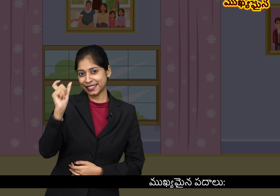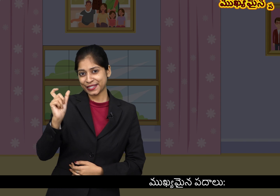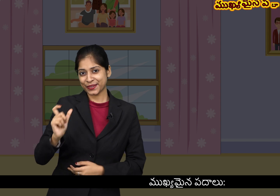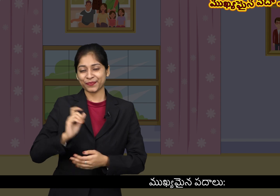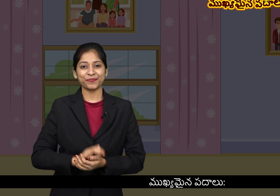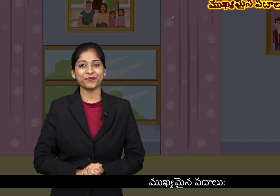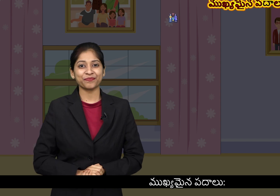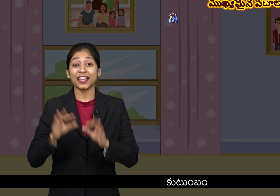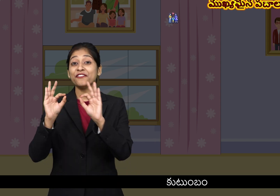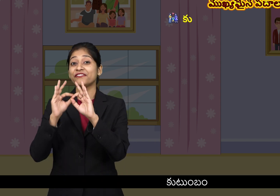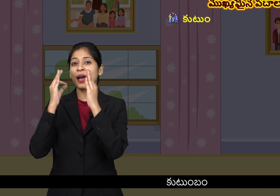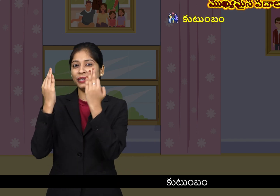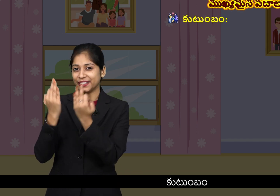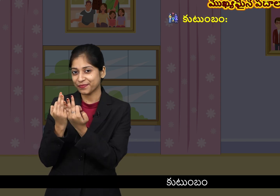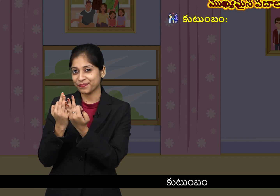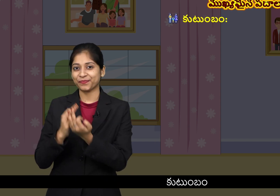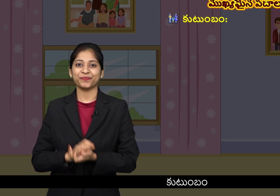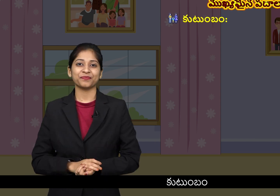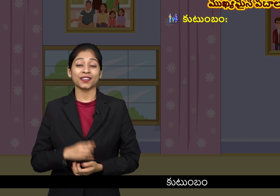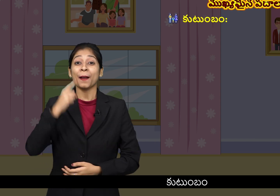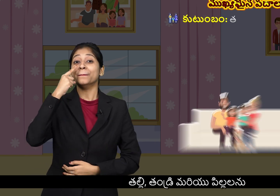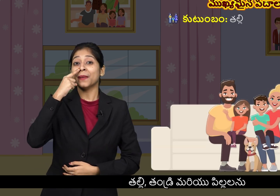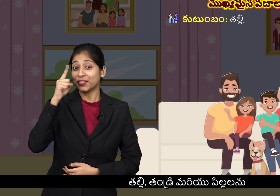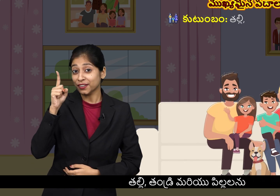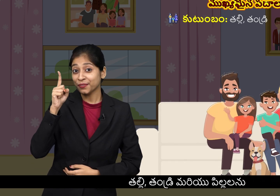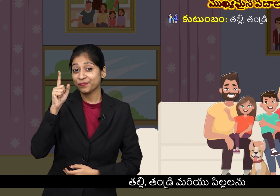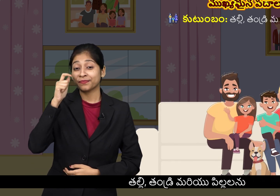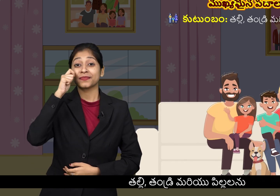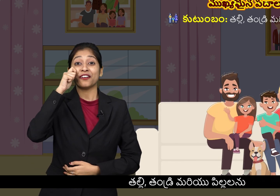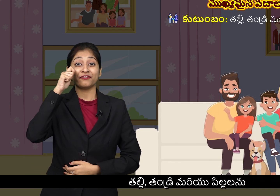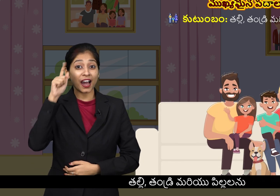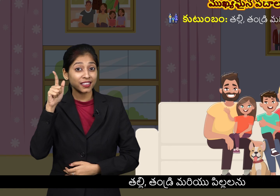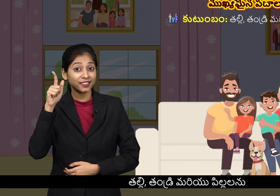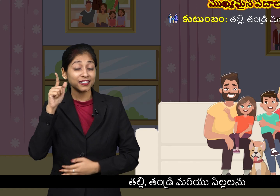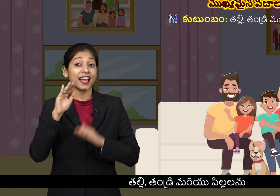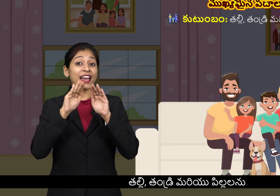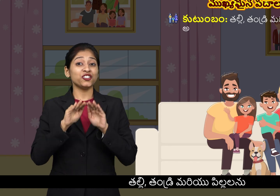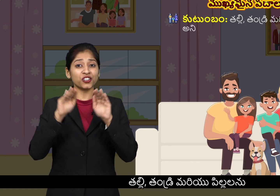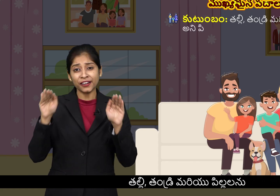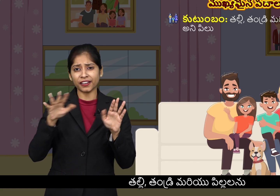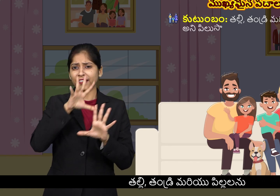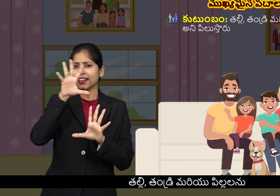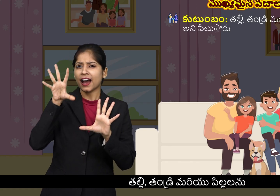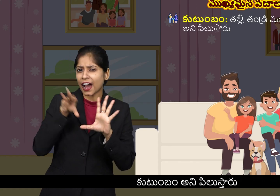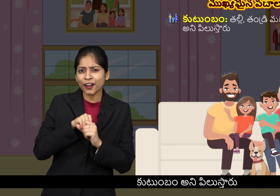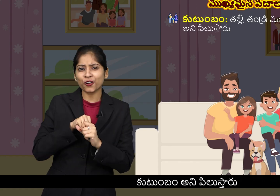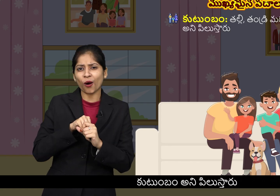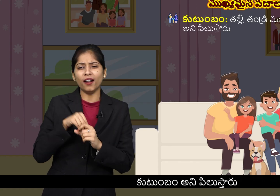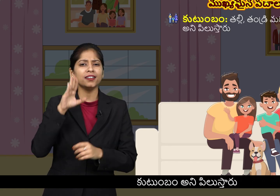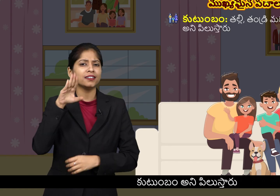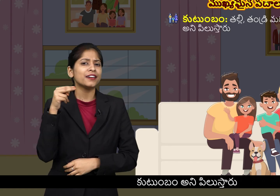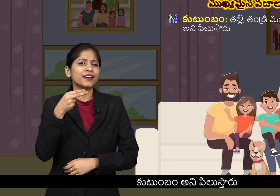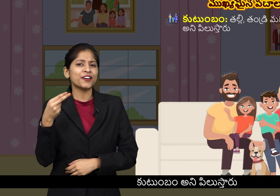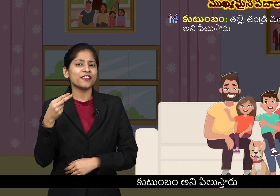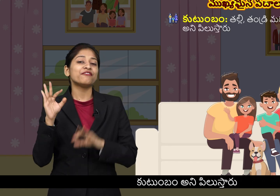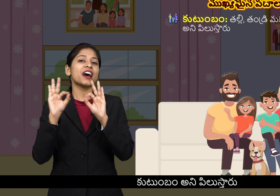ముఖ్యమైన పదాలు: కుటుంబం, తల్లి, తండ్రి మరియు పిల్లలను కుటుంబం